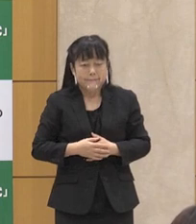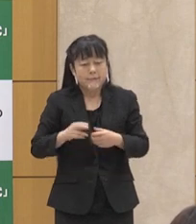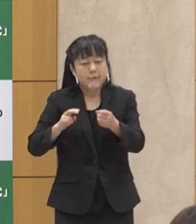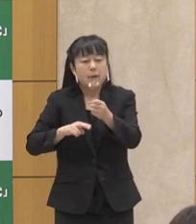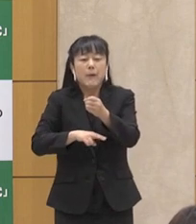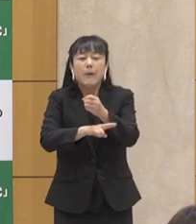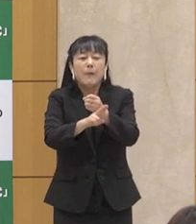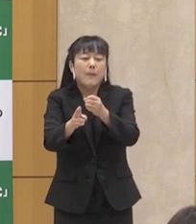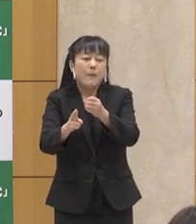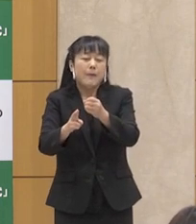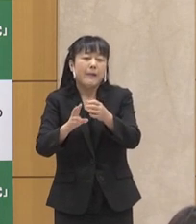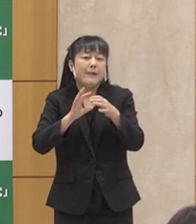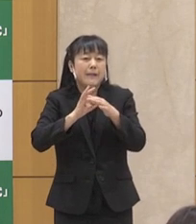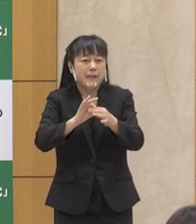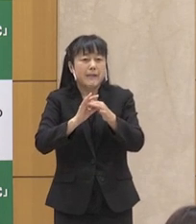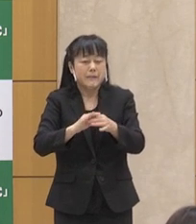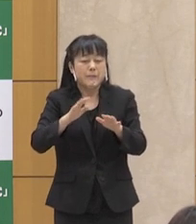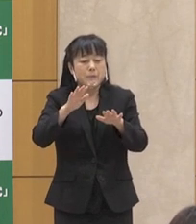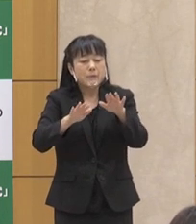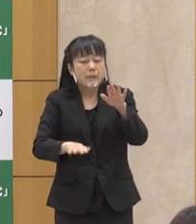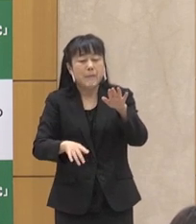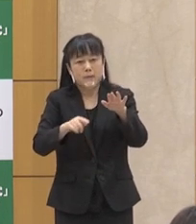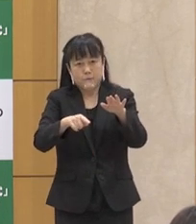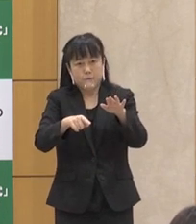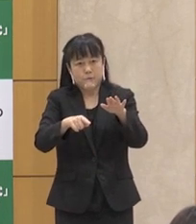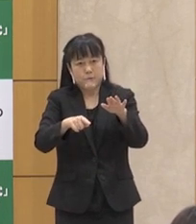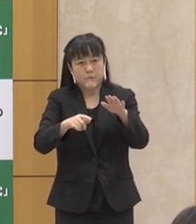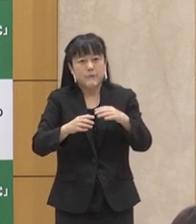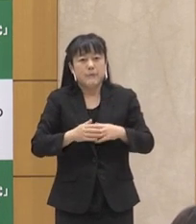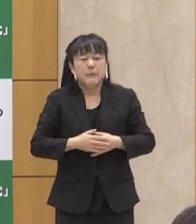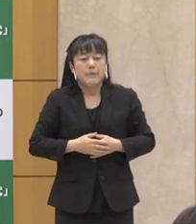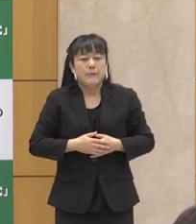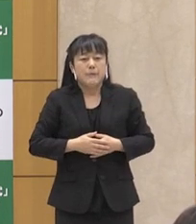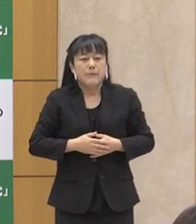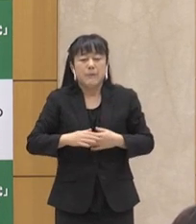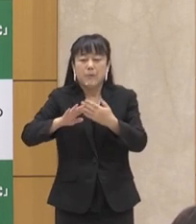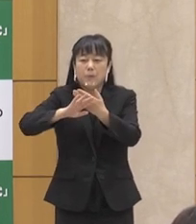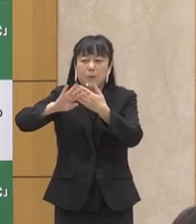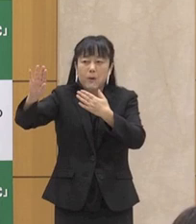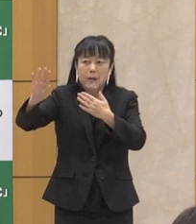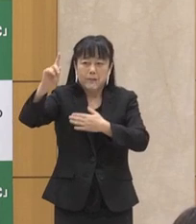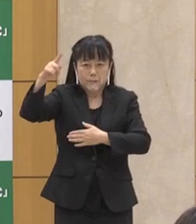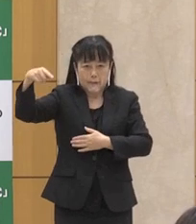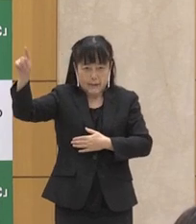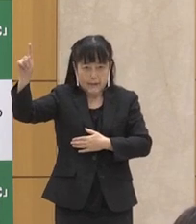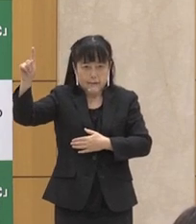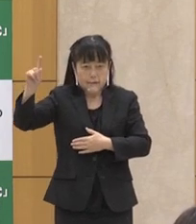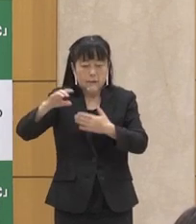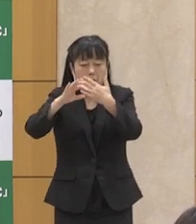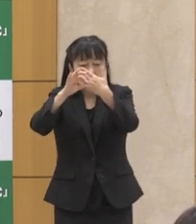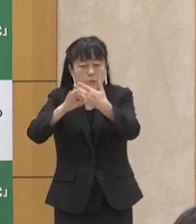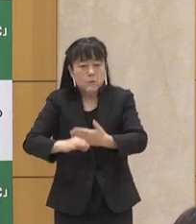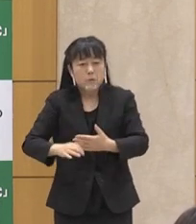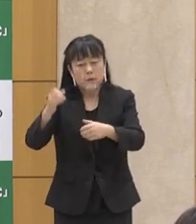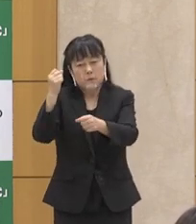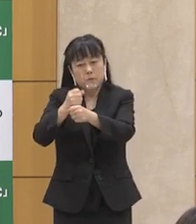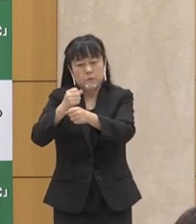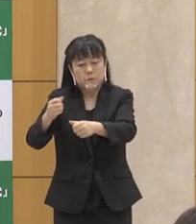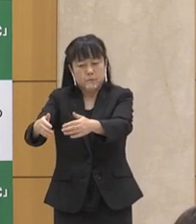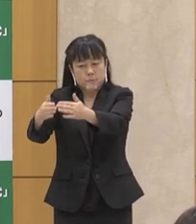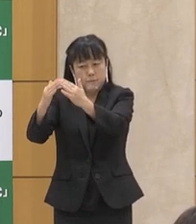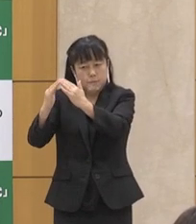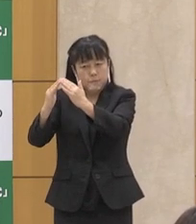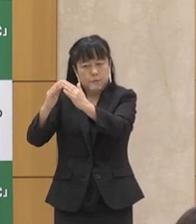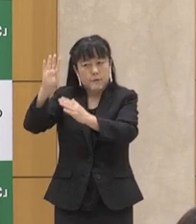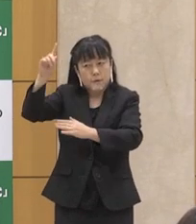に関しましては、県によっては条例化をもされているところであるとか検討されているところもあるように聞い